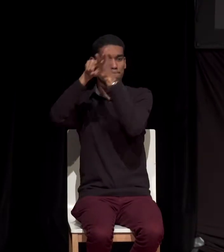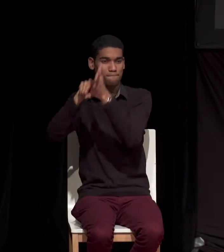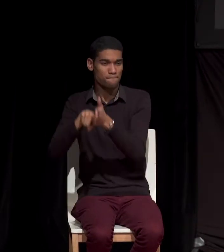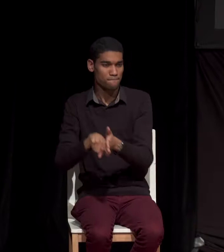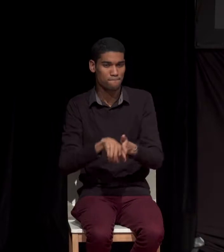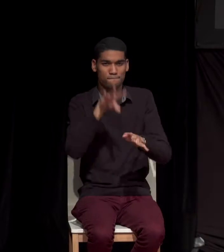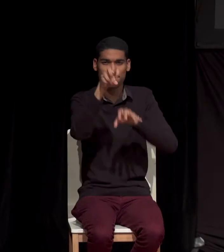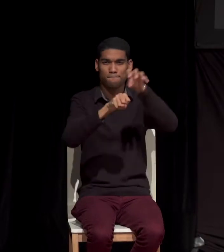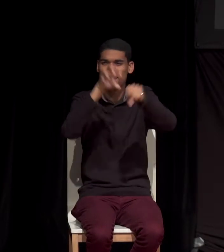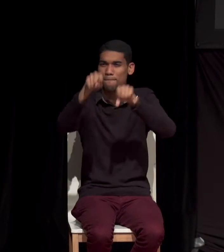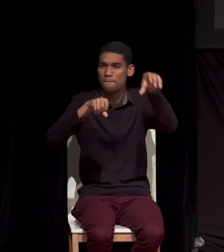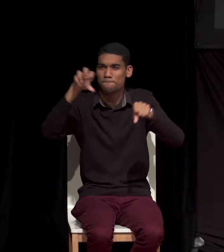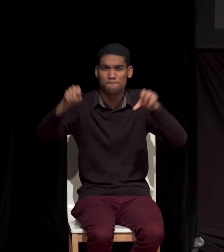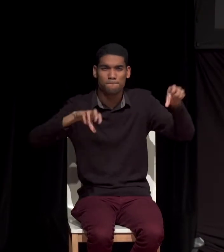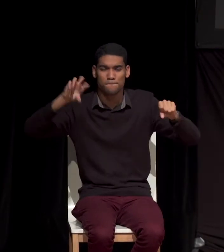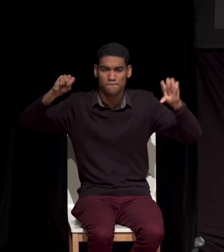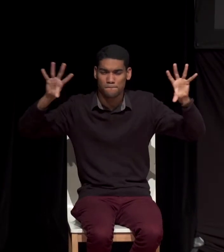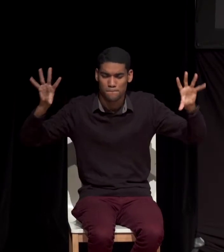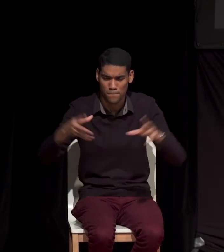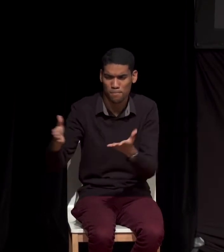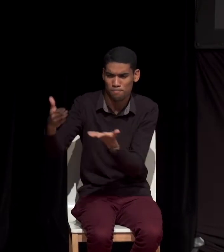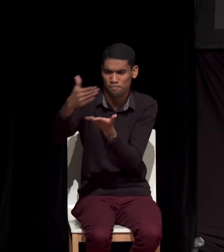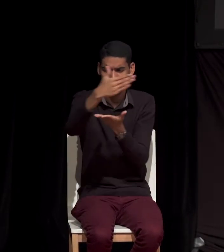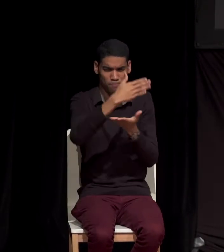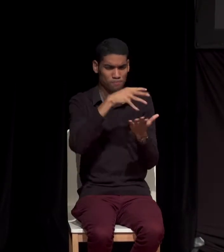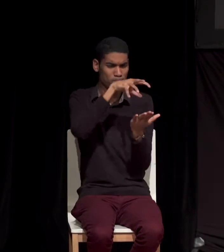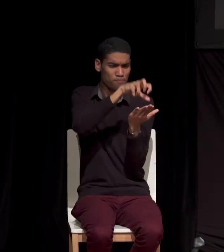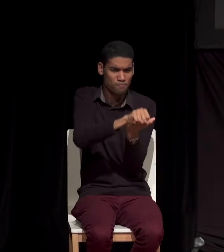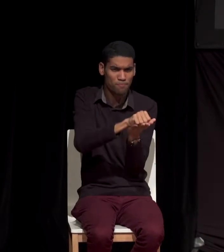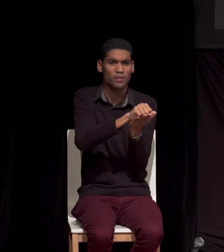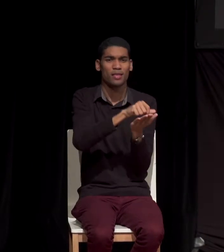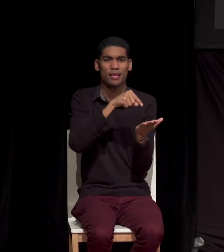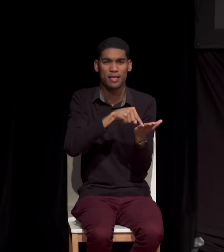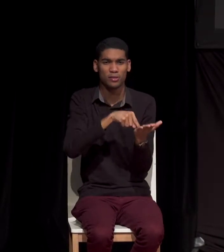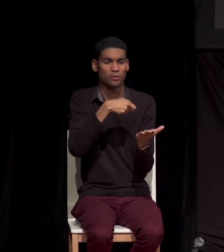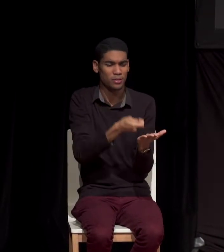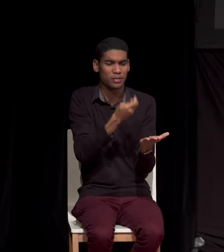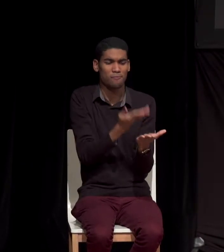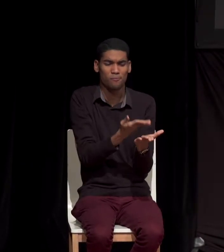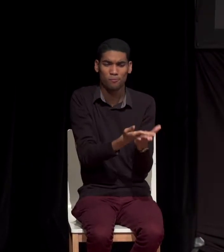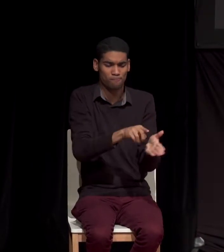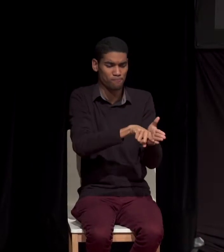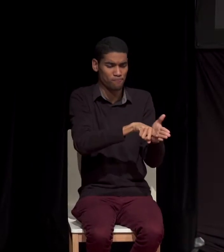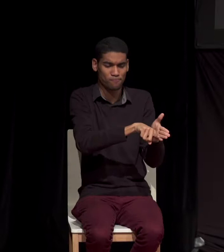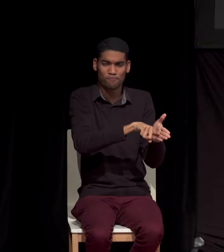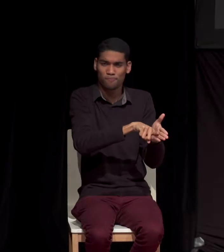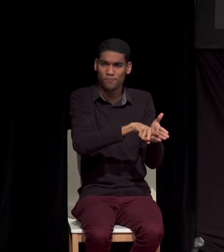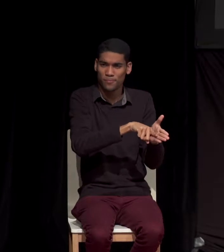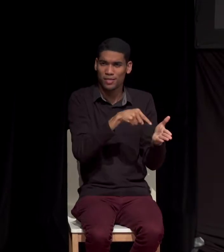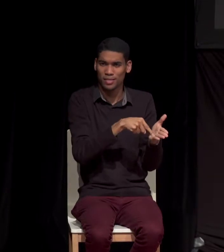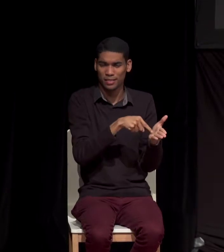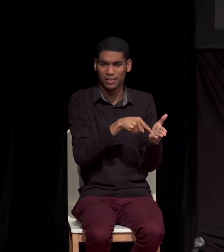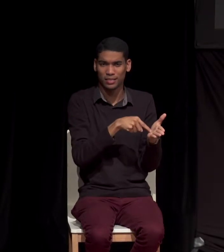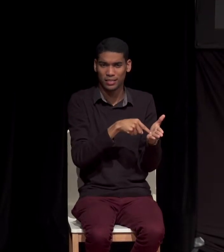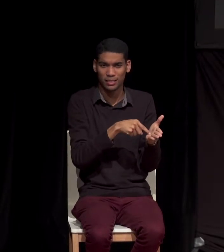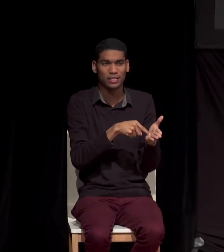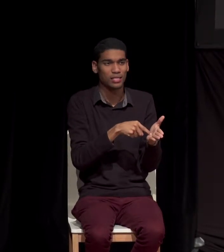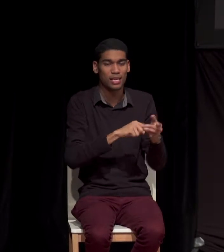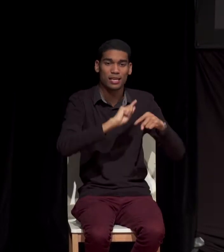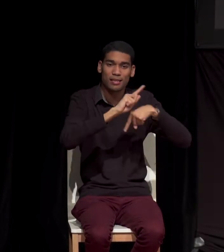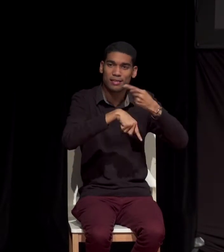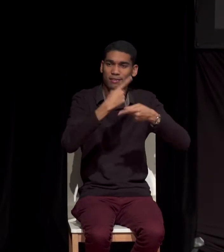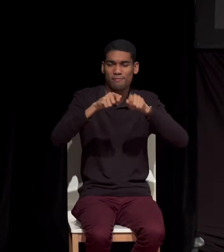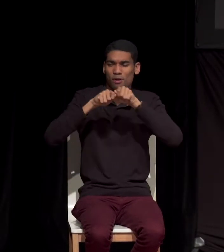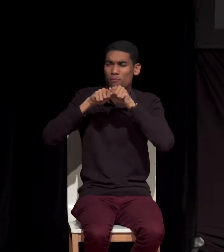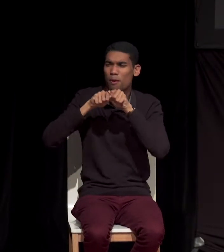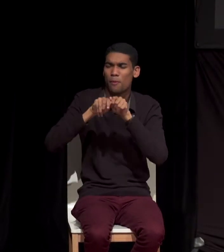um material de estudo, de pesquisa, e esse material dialoga e